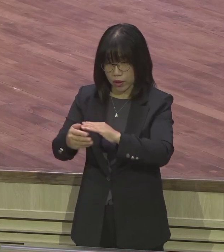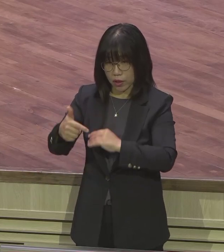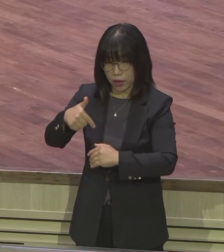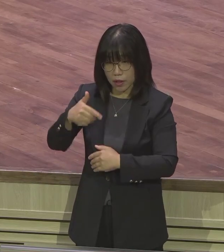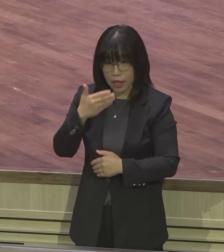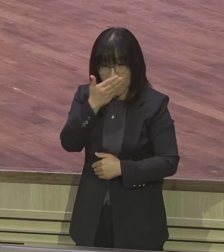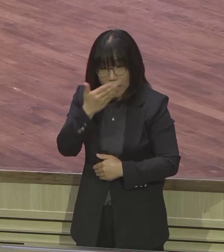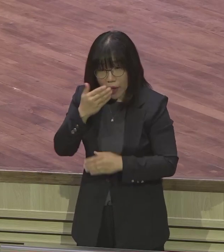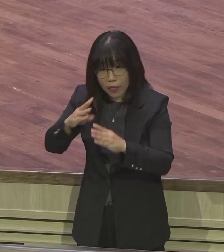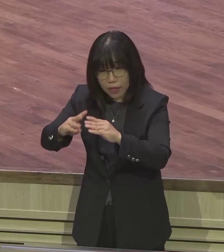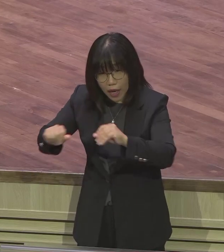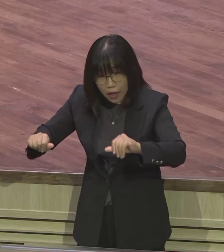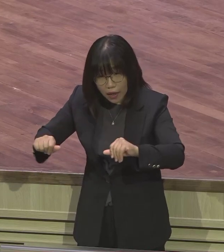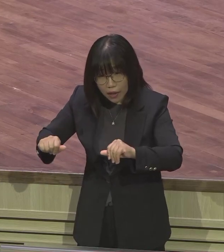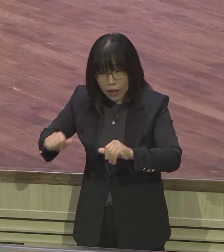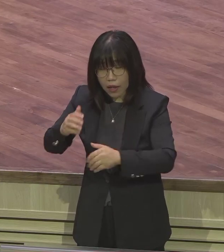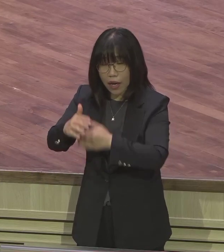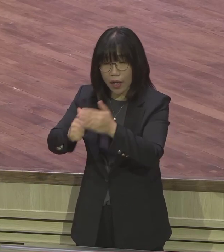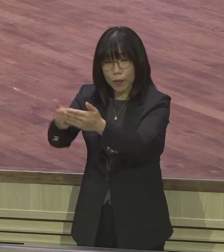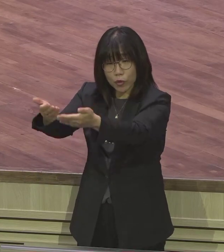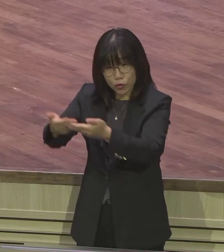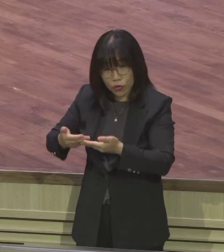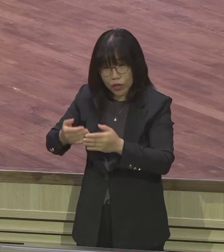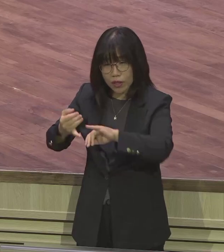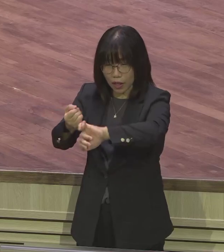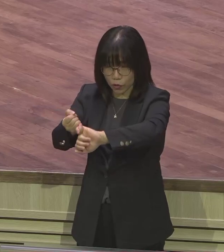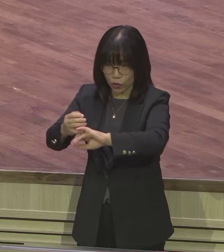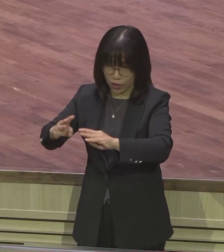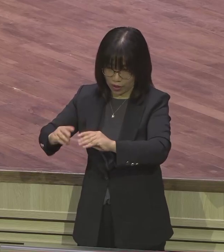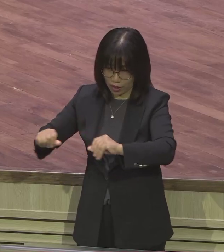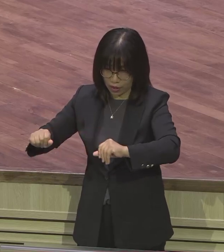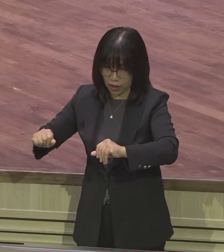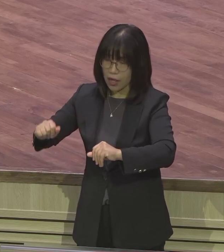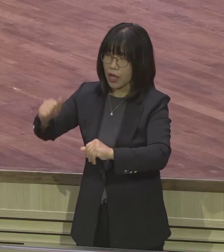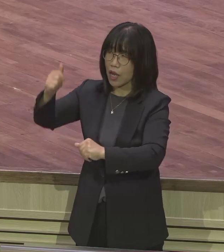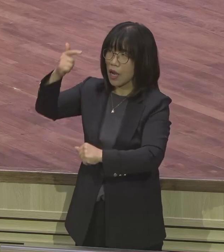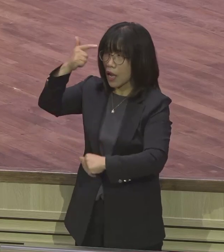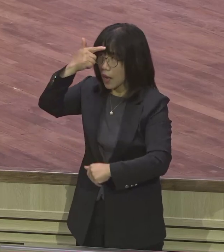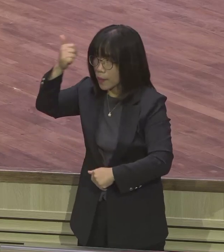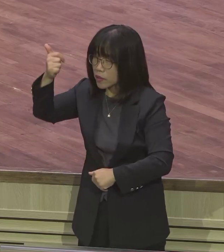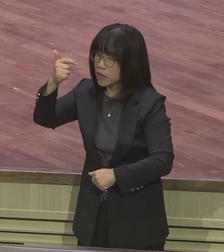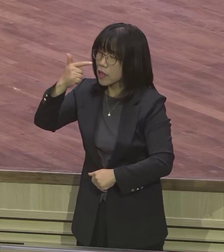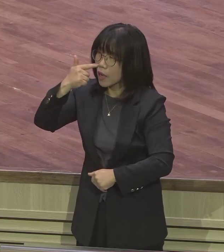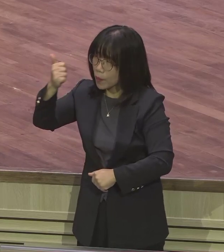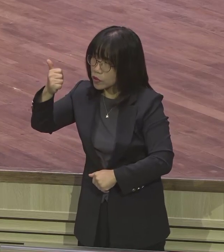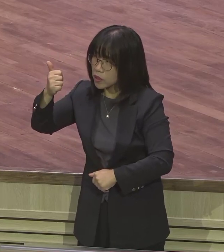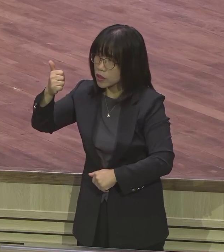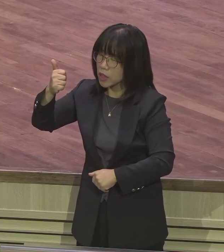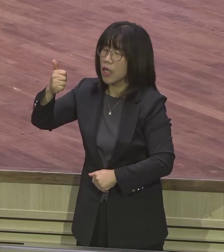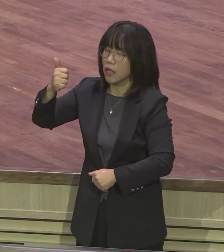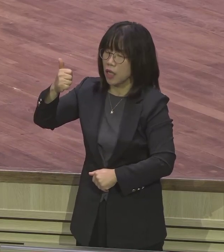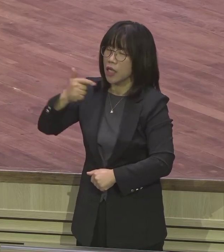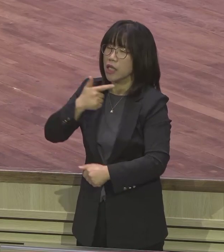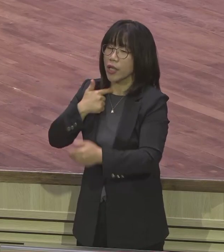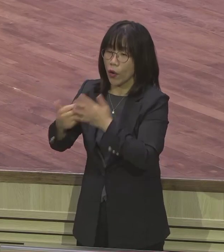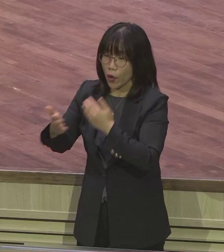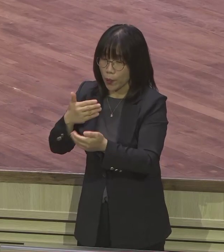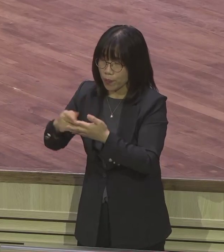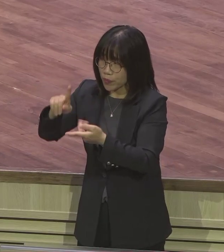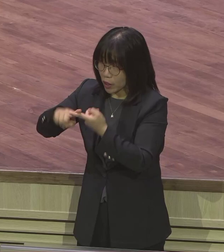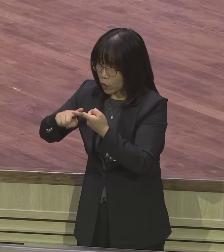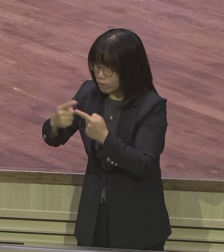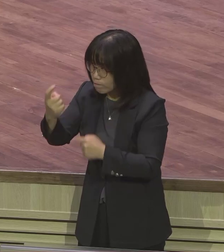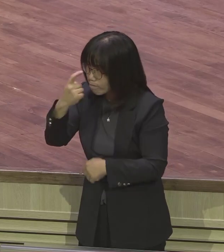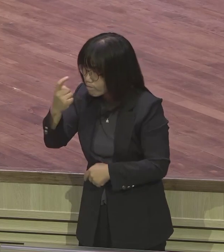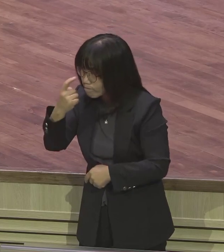특별히 애굽과 관련되어 있는 할아버지 이 아브라함과 이 아버지 이삭이 겪었던 경험을 통해서 흉운이 들거나 살기